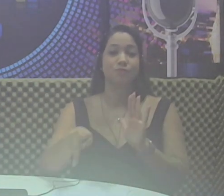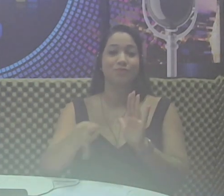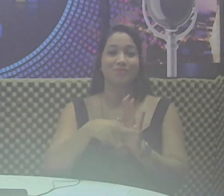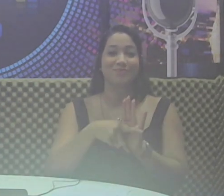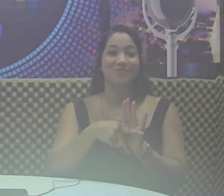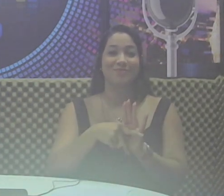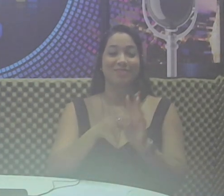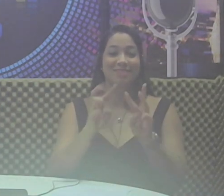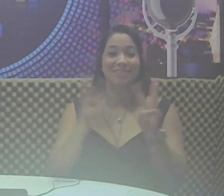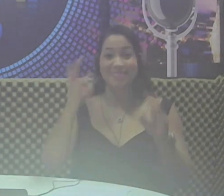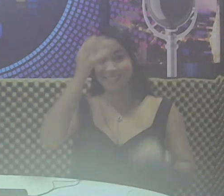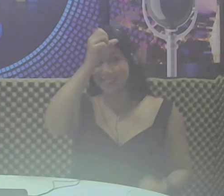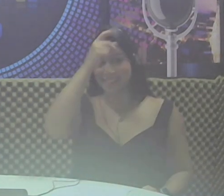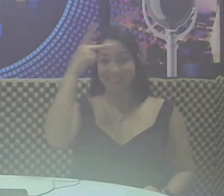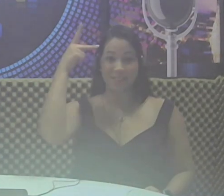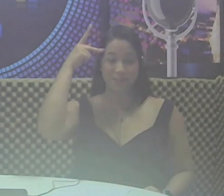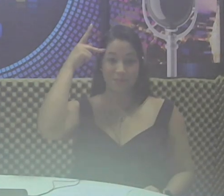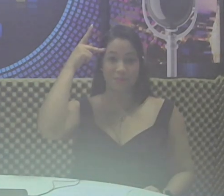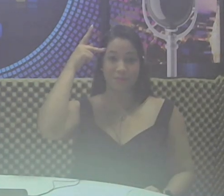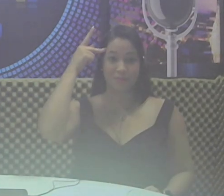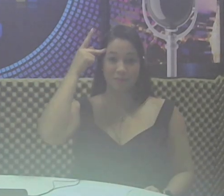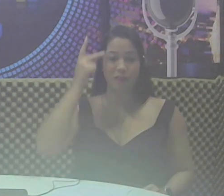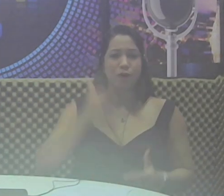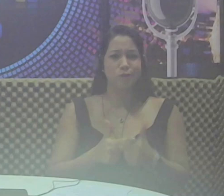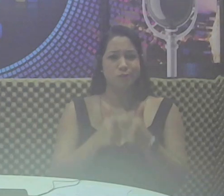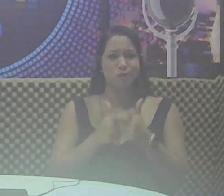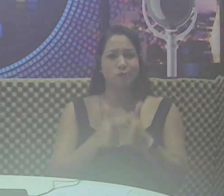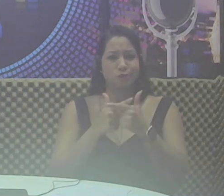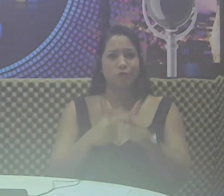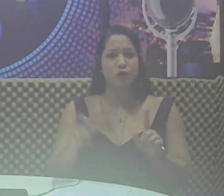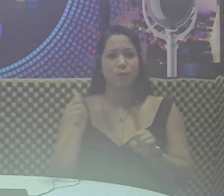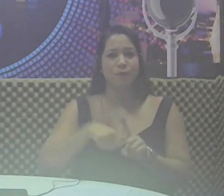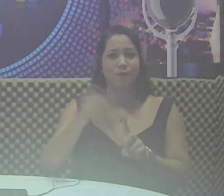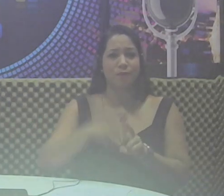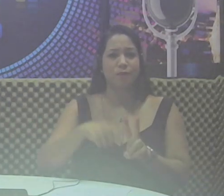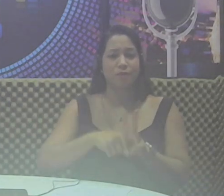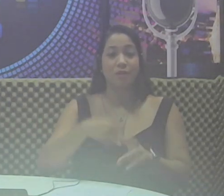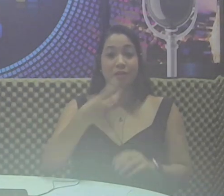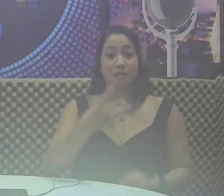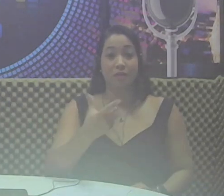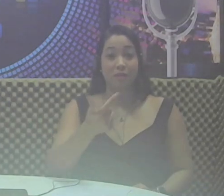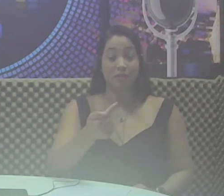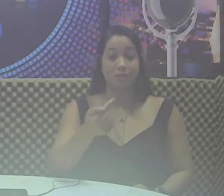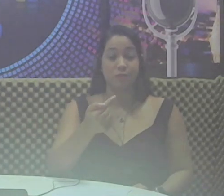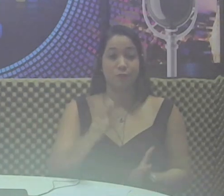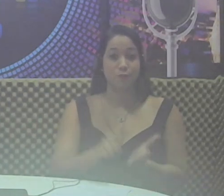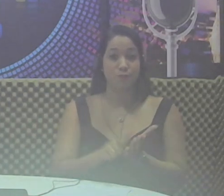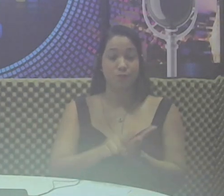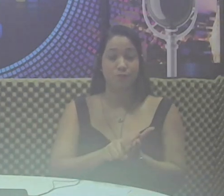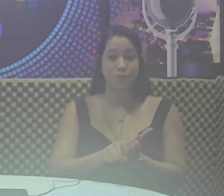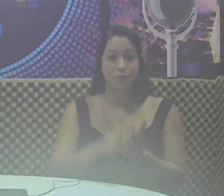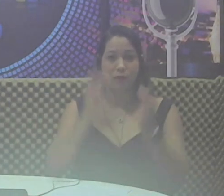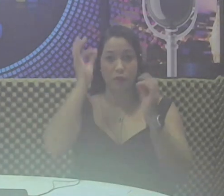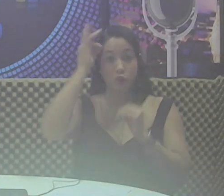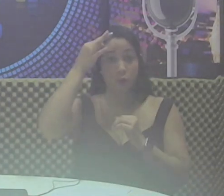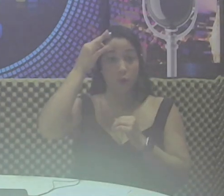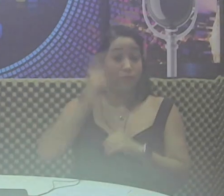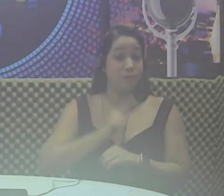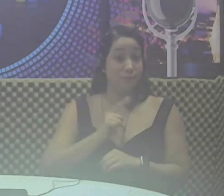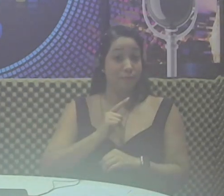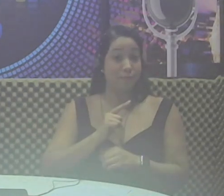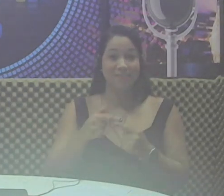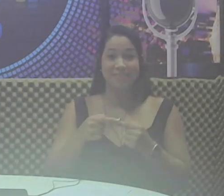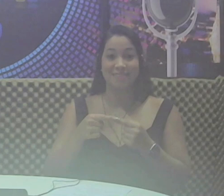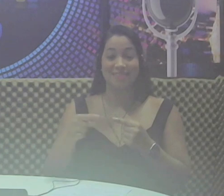do portal da Prefeitura. São sorteados mensalmente 37 bilhetes, gerados automaticamente a partir